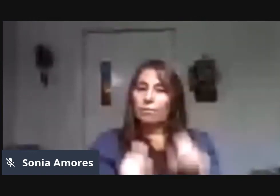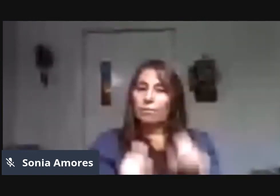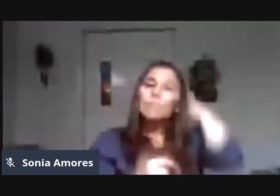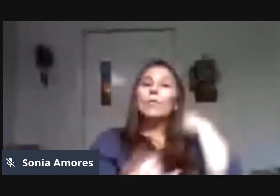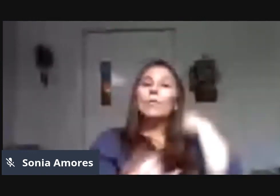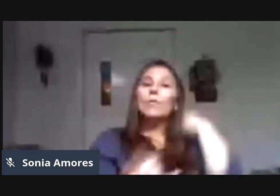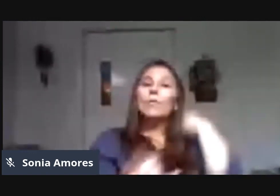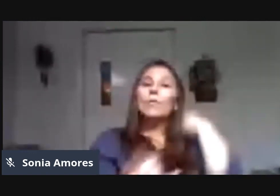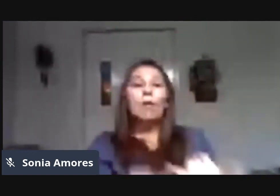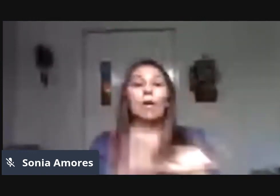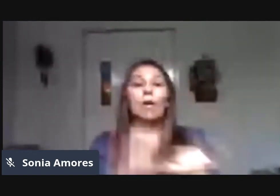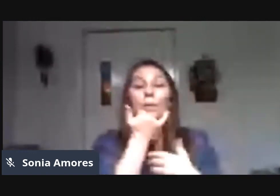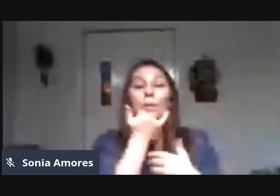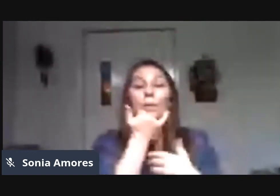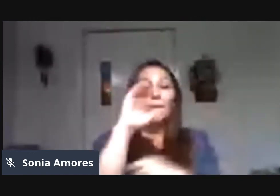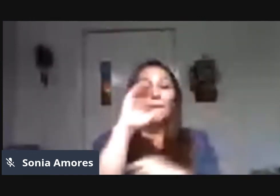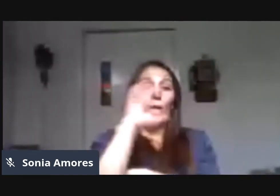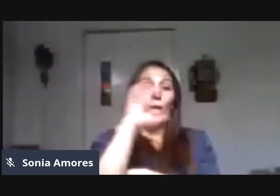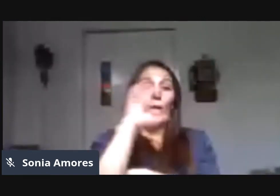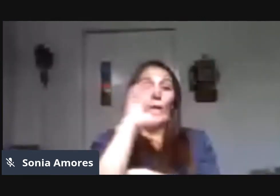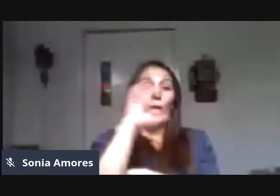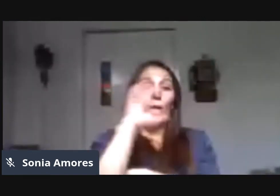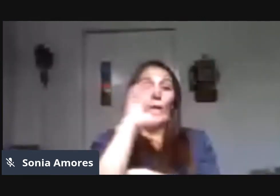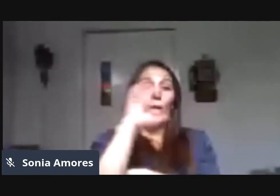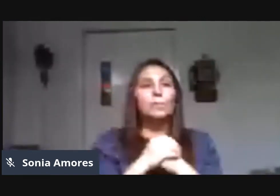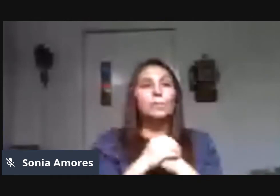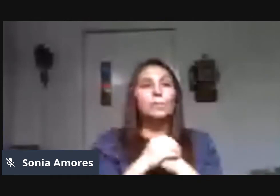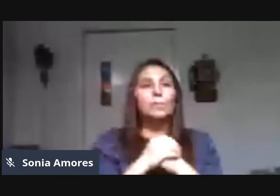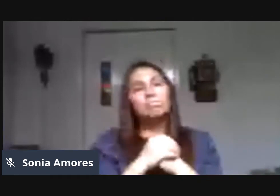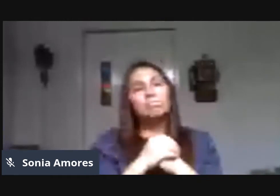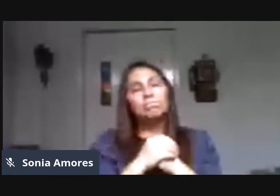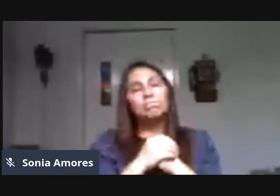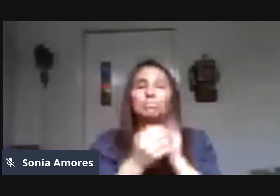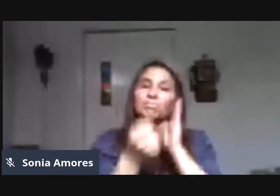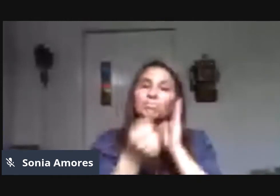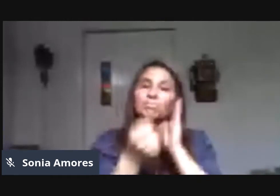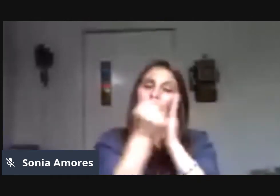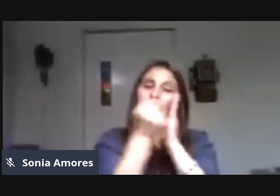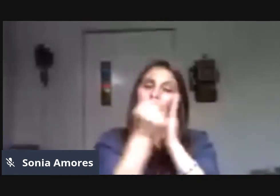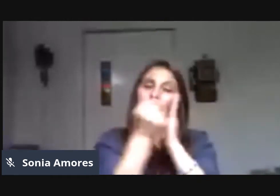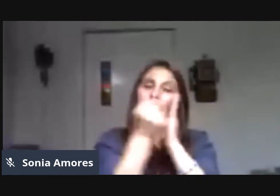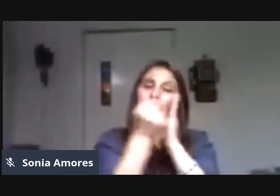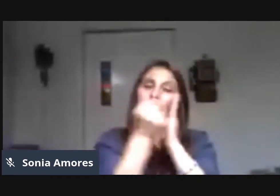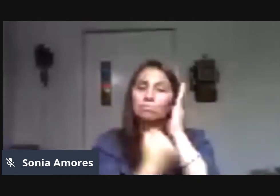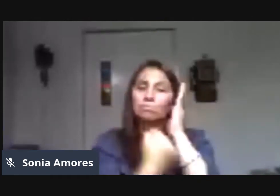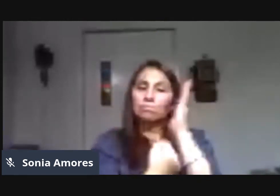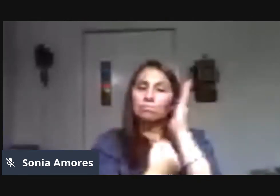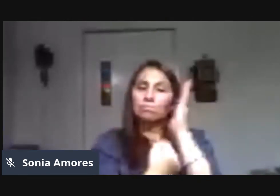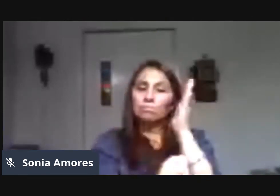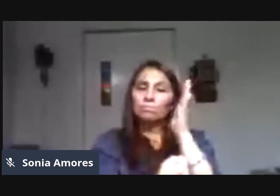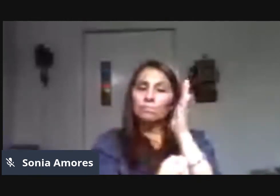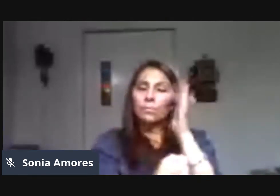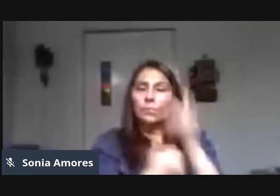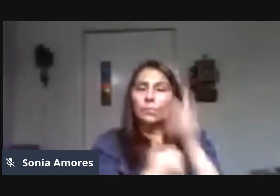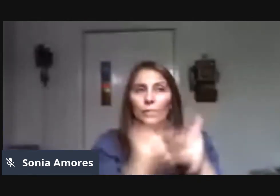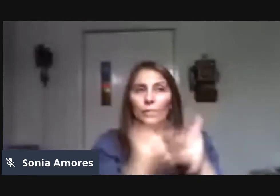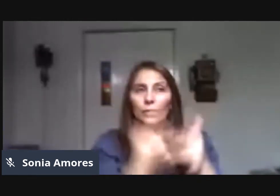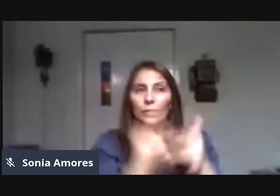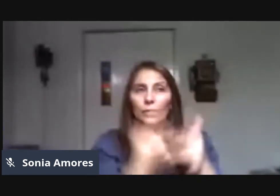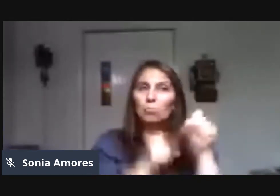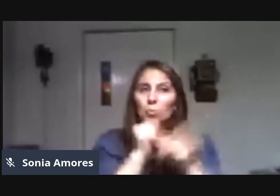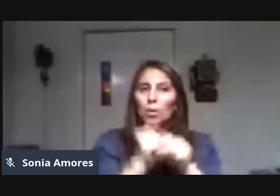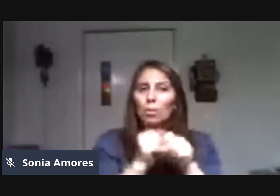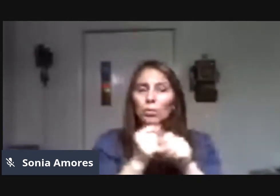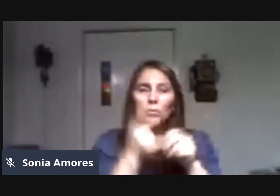Colombia, unos elementos, digamos, que nos permiten también dar puntadas por